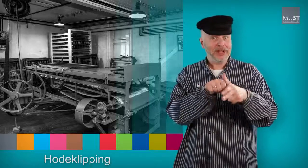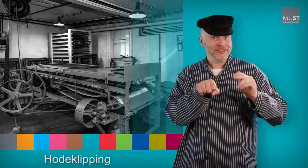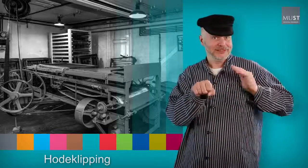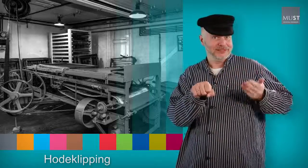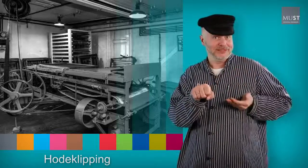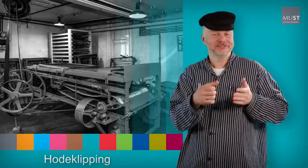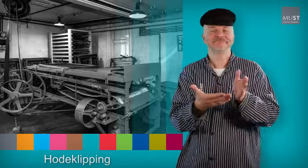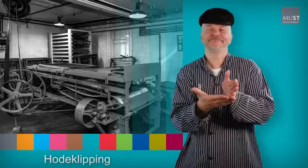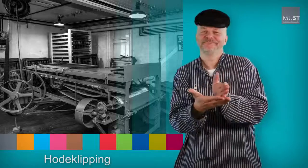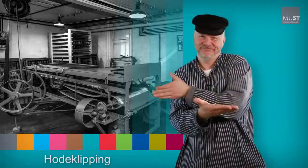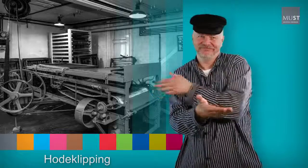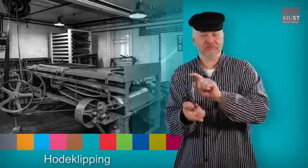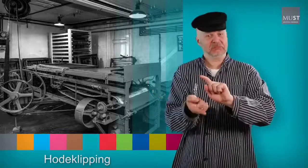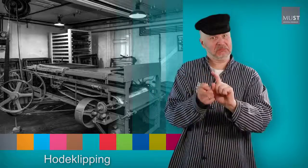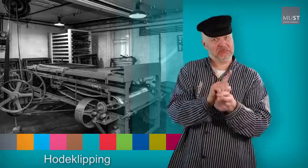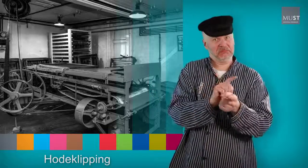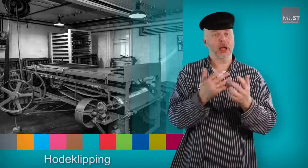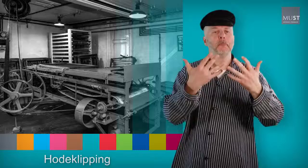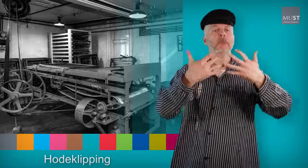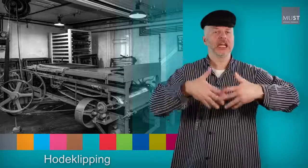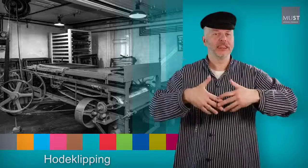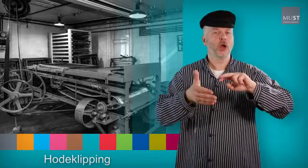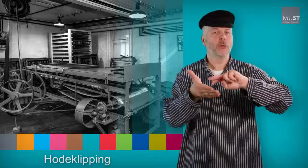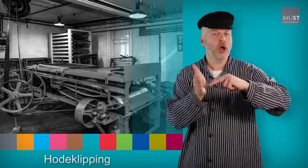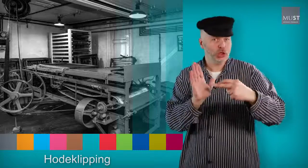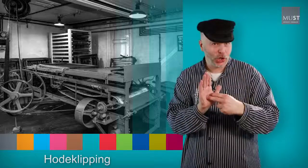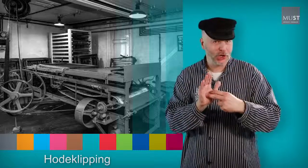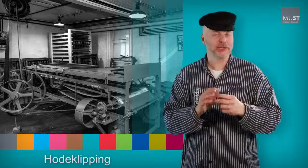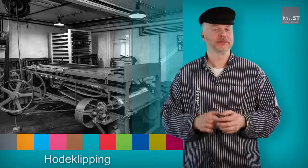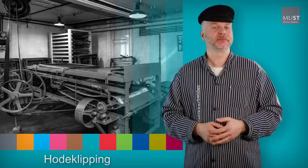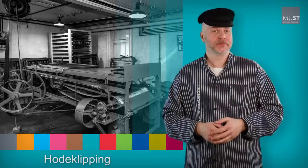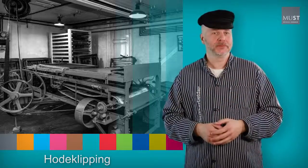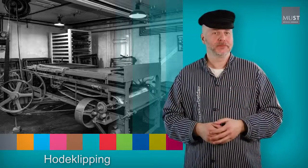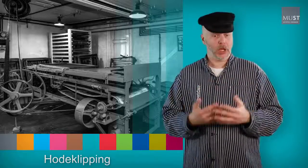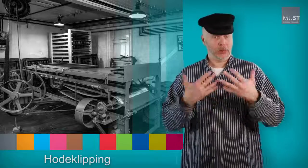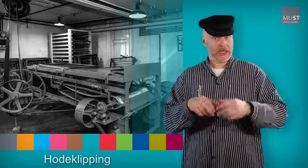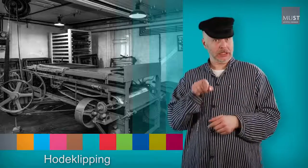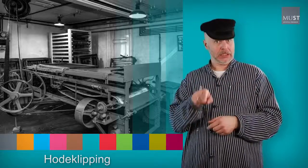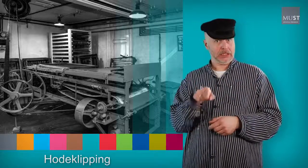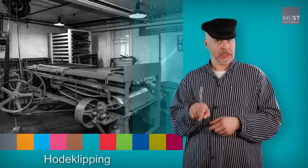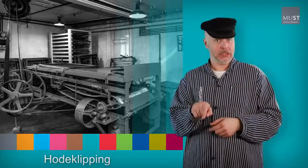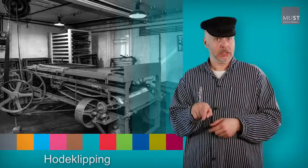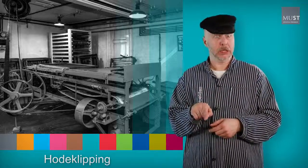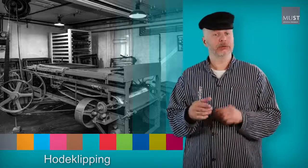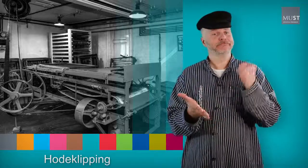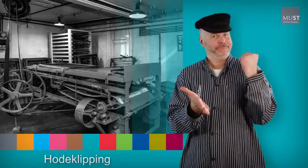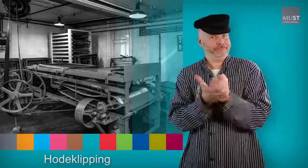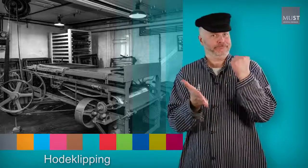Tittelen klipperske forsvant og ble erstattet med maskinoperatør. Maskinen fikk patent i 1910.